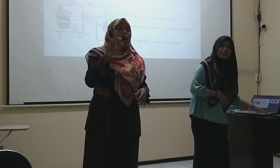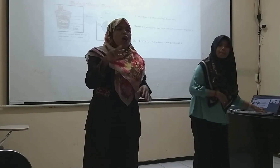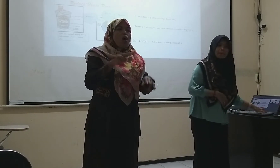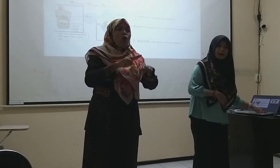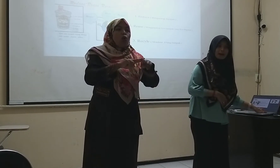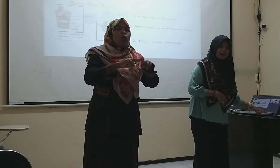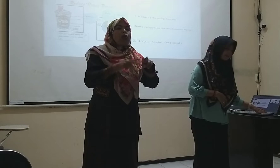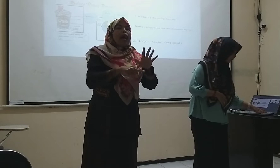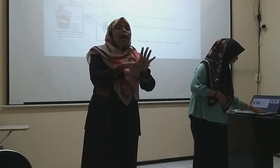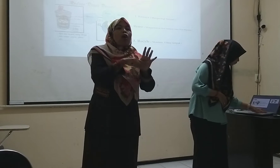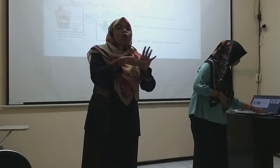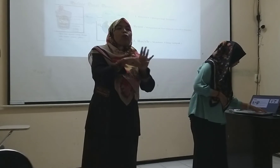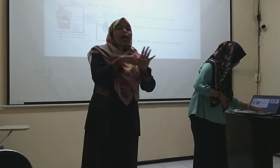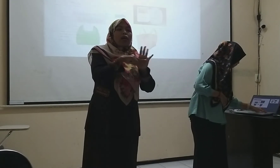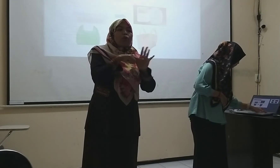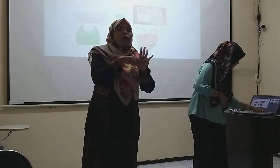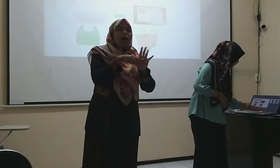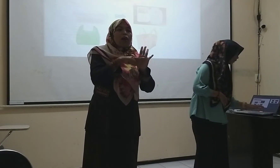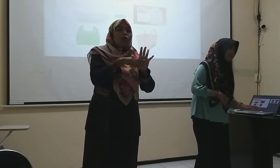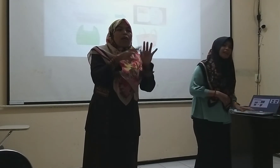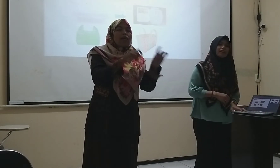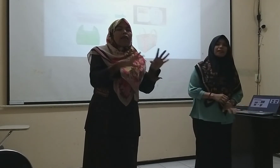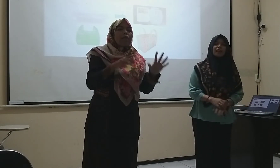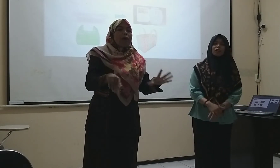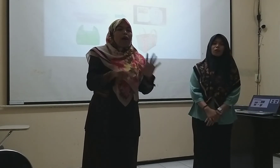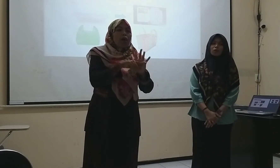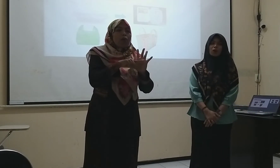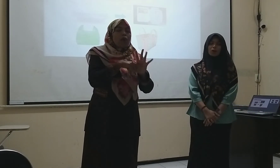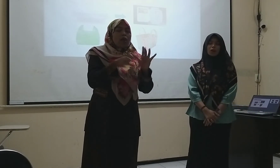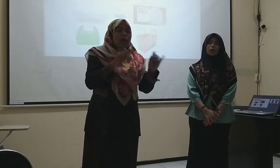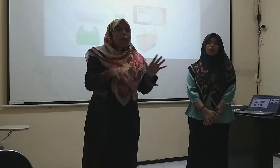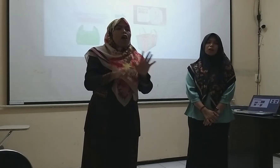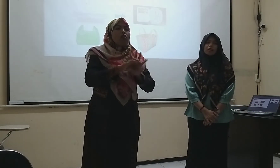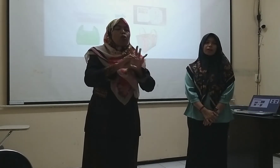mengurangi sampah. Mengurangi sampah. Nah, ini adalah